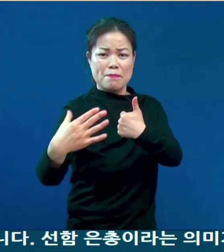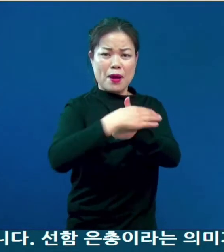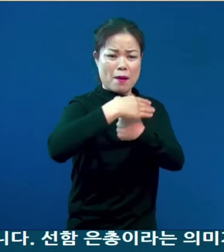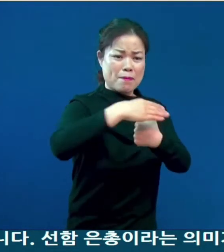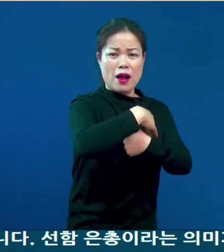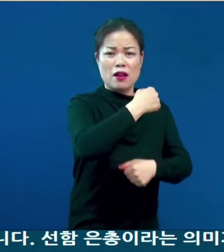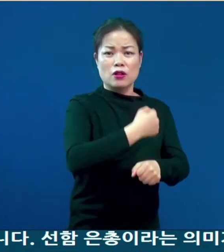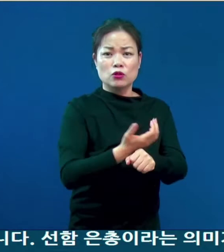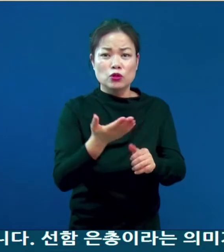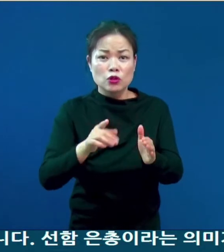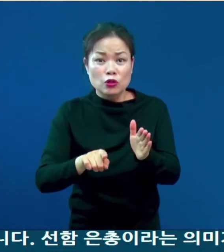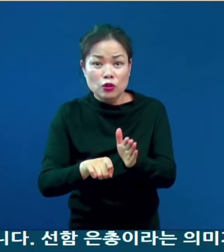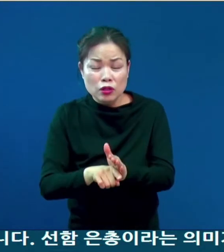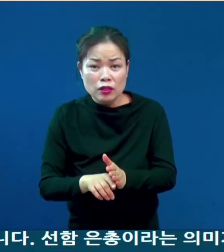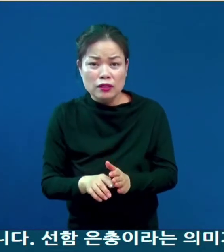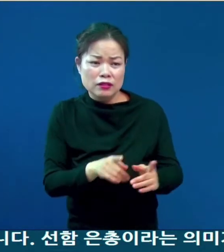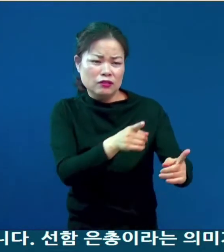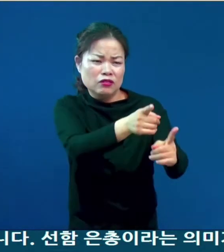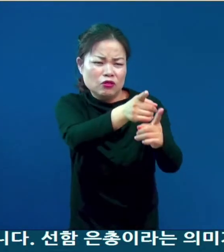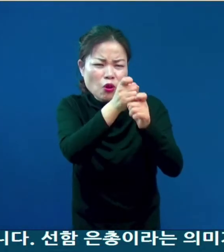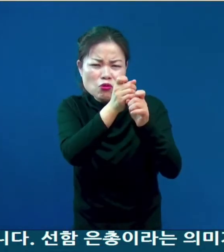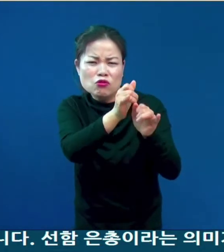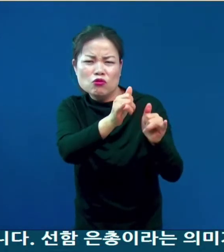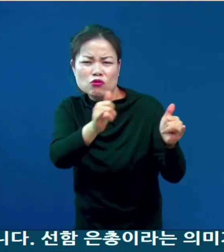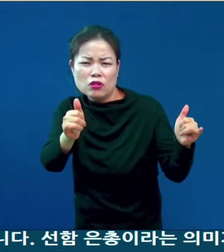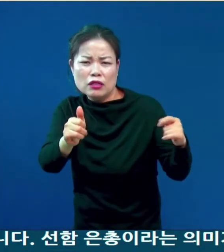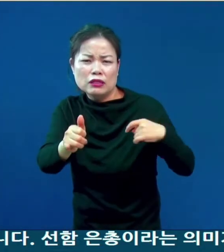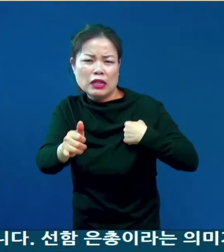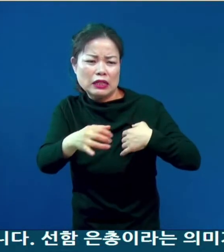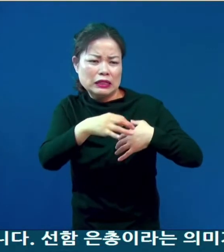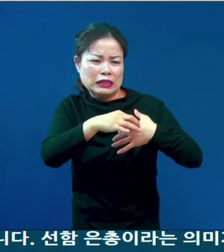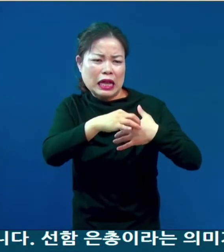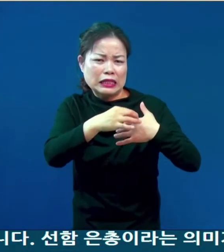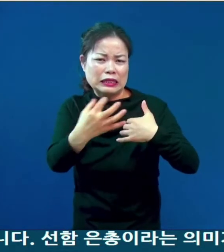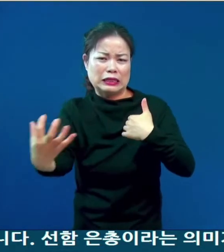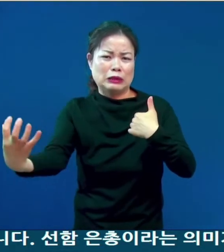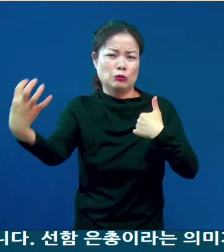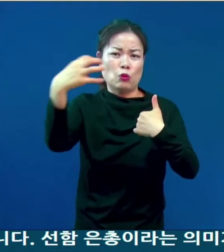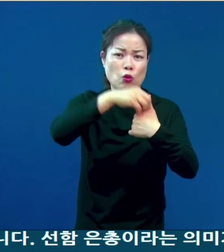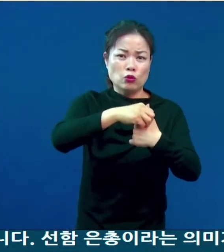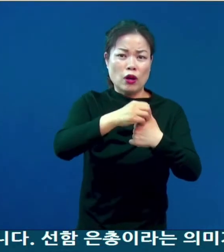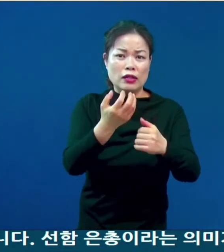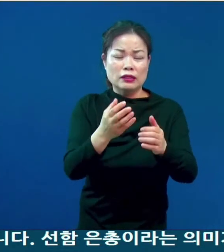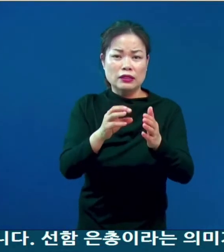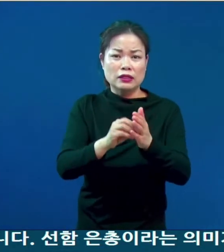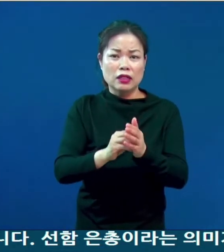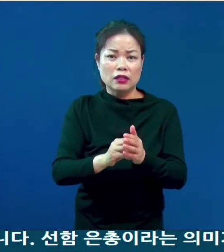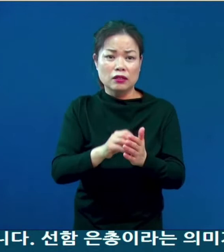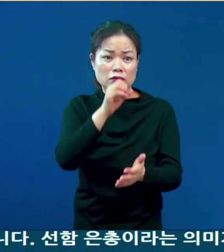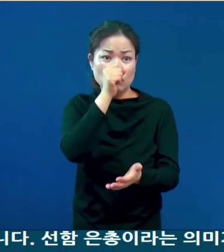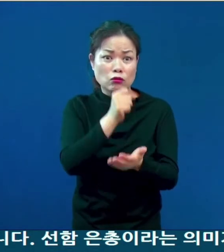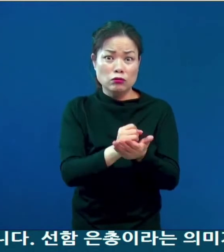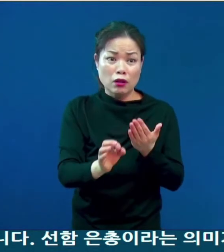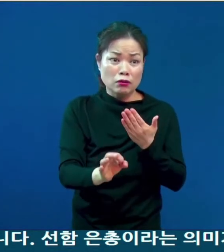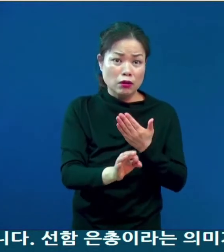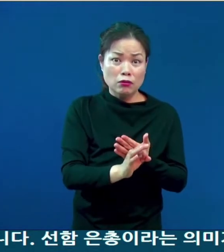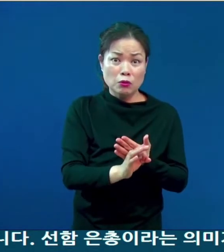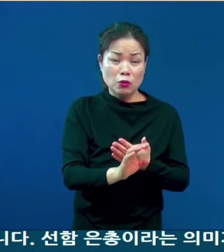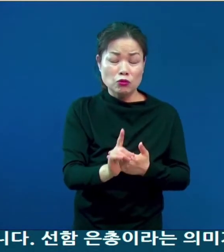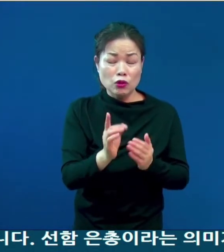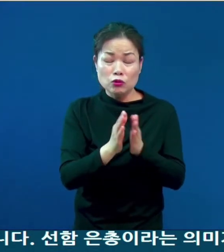있고 대적과의 원수들이 자기 살을 먹으려고 오는 이 상황에 정상적이라면 어떻게 기도해야